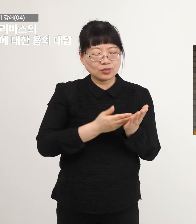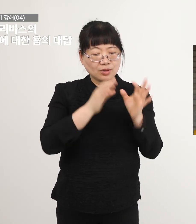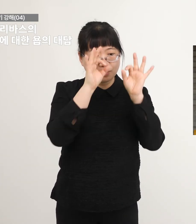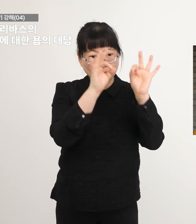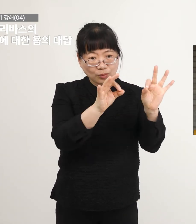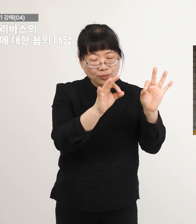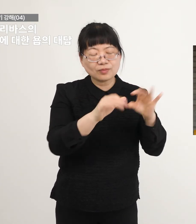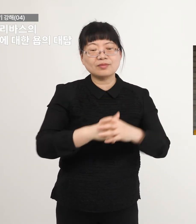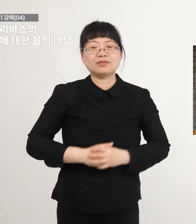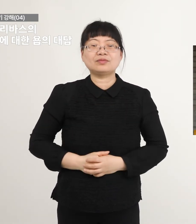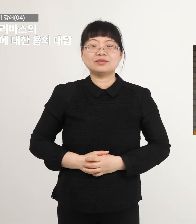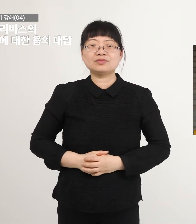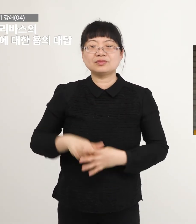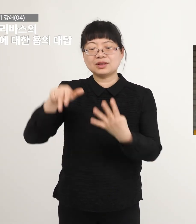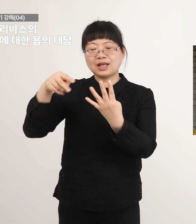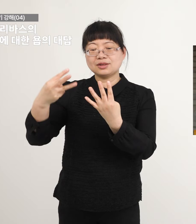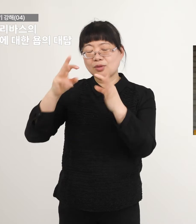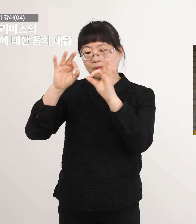4절을 볼까요?